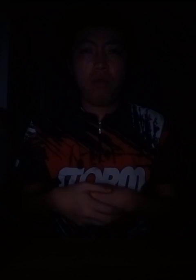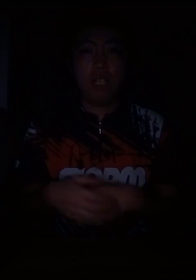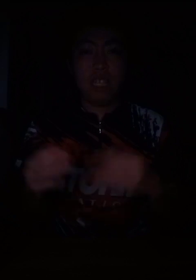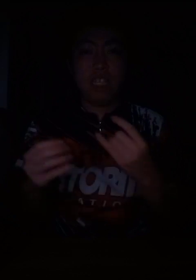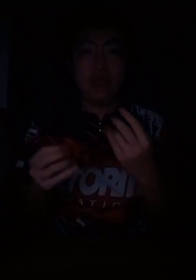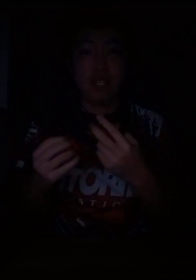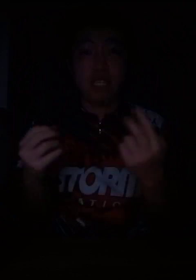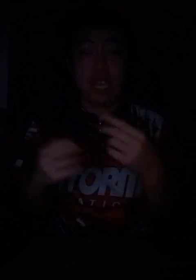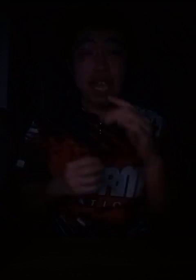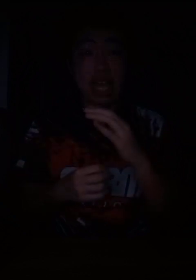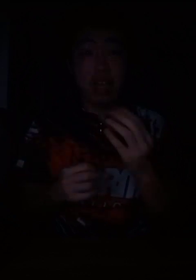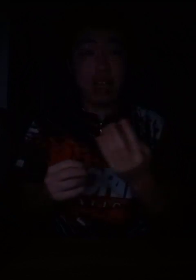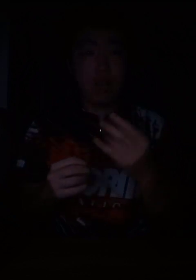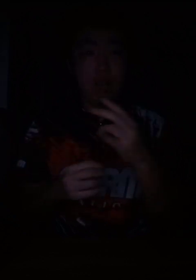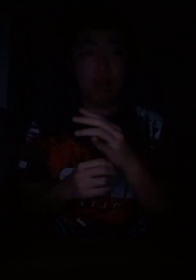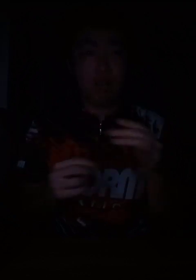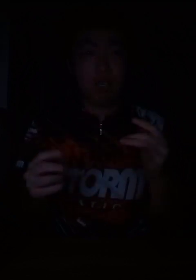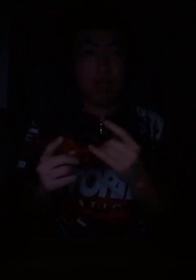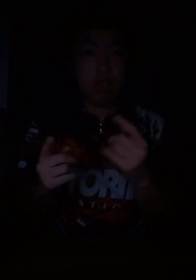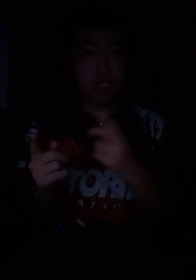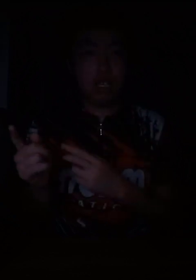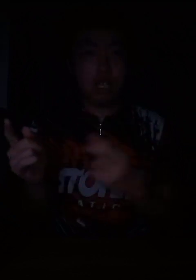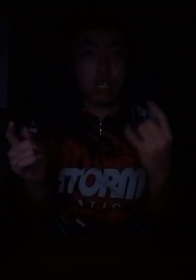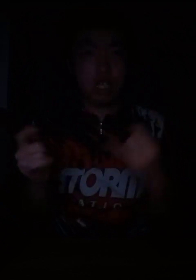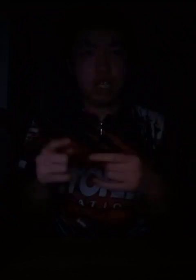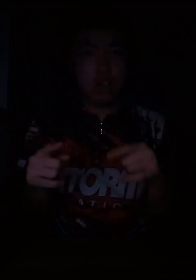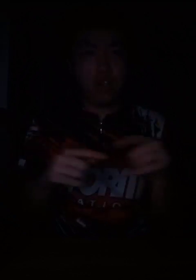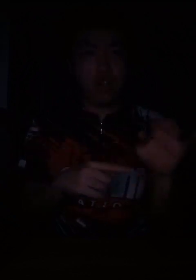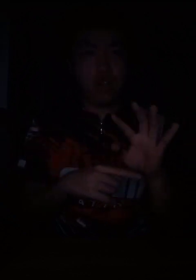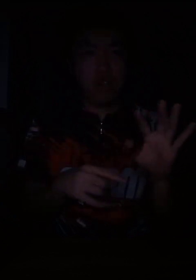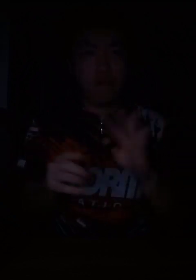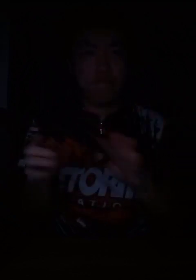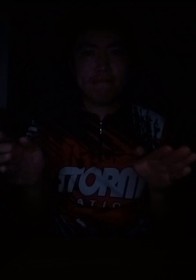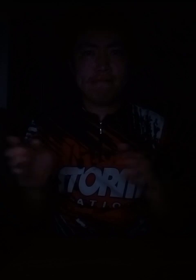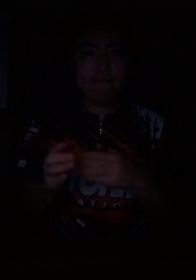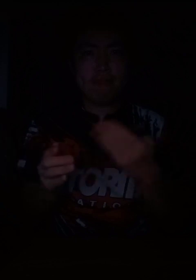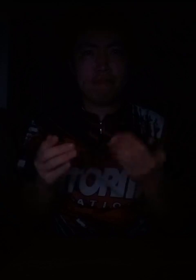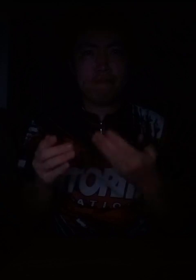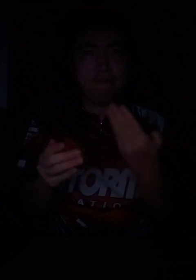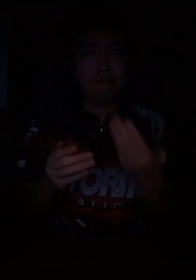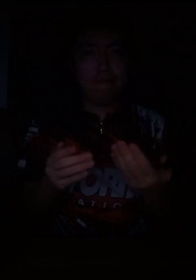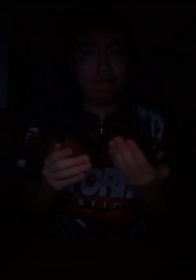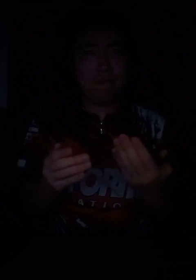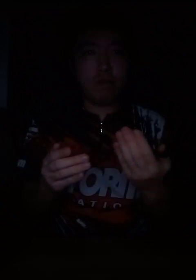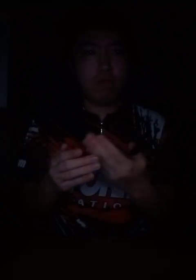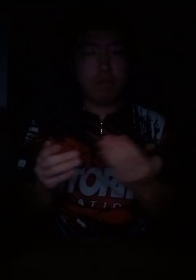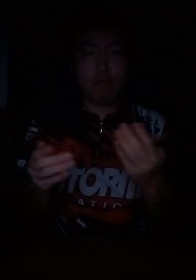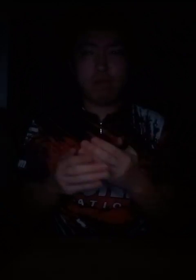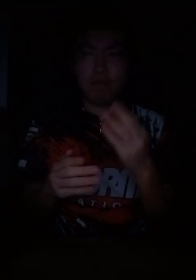JTBC 측에 실제로 김 기자에게 일자리를 주려고 했는지 설명을 들으려 했지만 연결이 되지